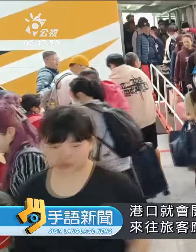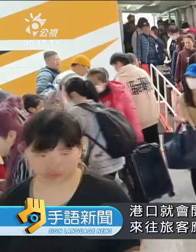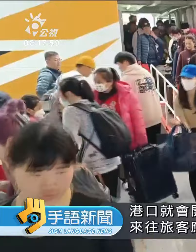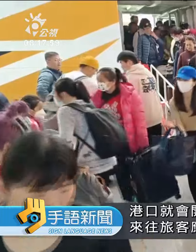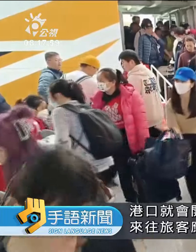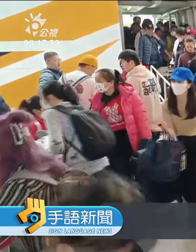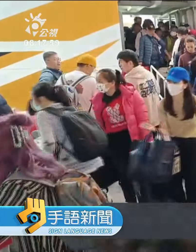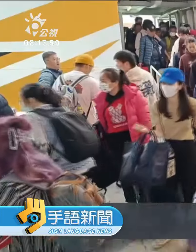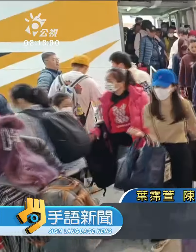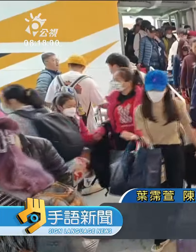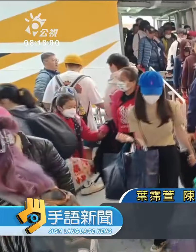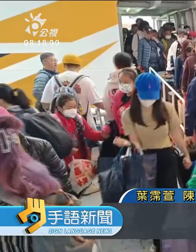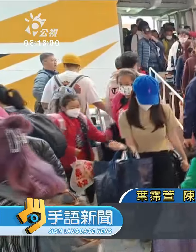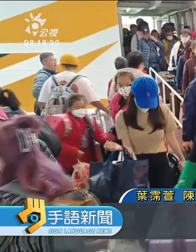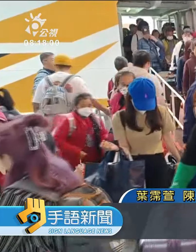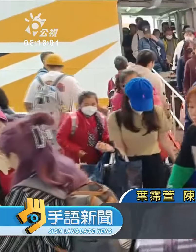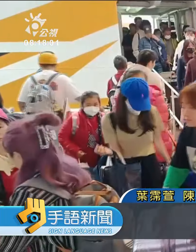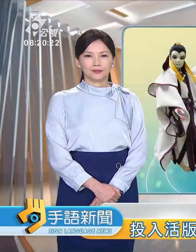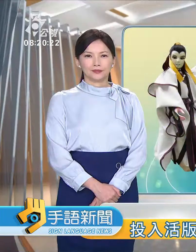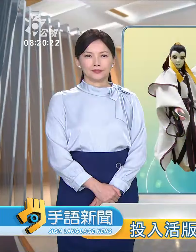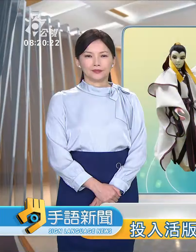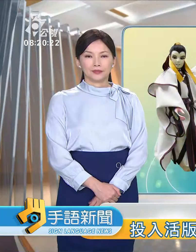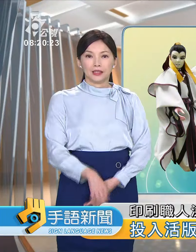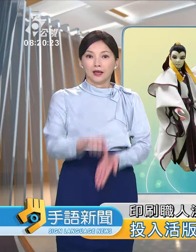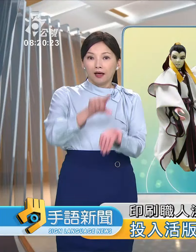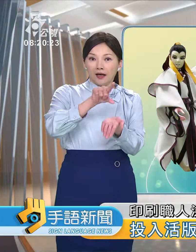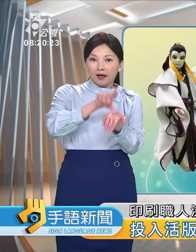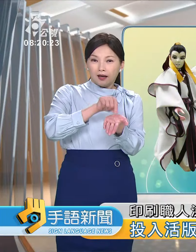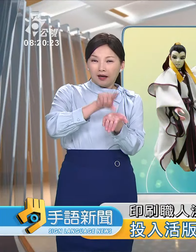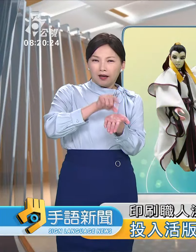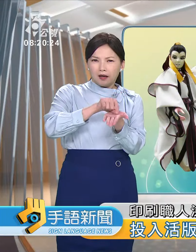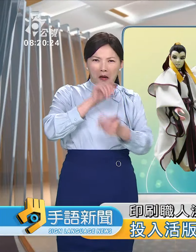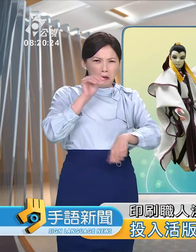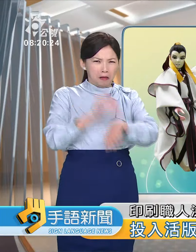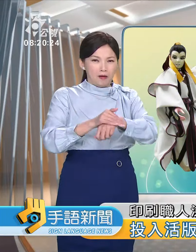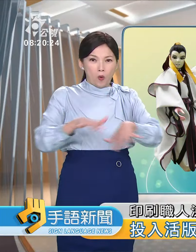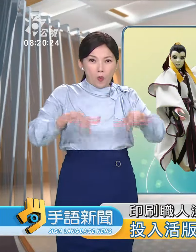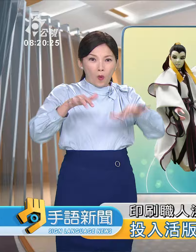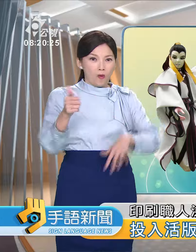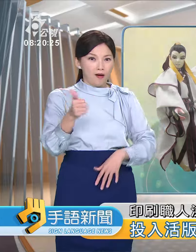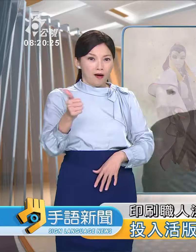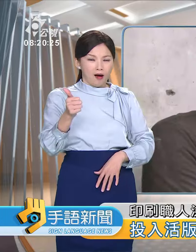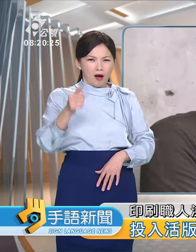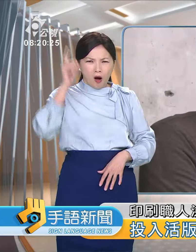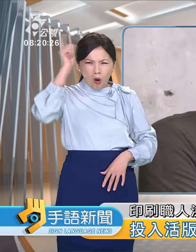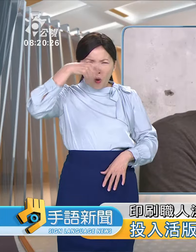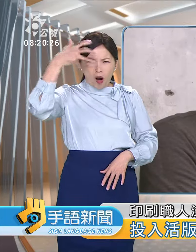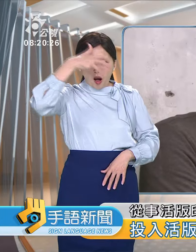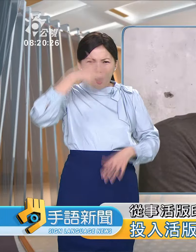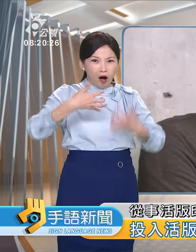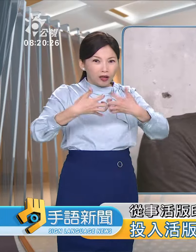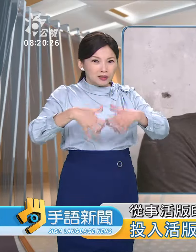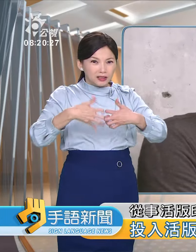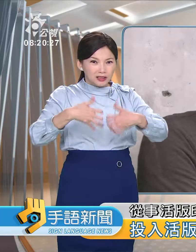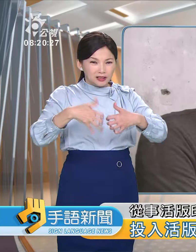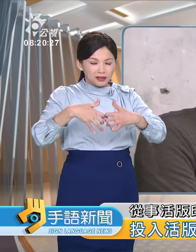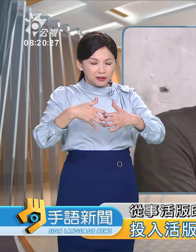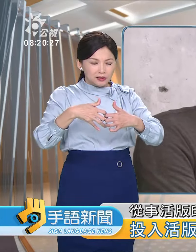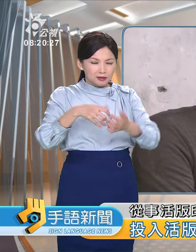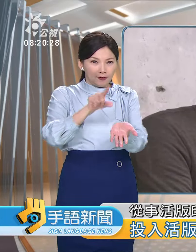讯。接平陈柏玉。综合报道。 印刷职人洪东汉从事活版印刷工作